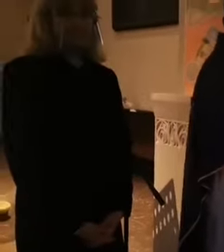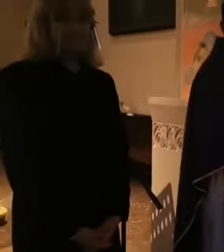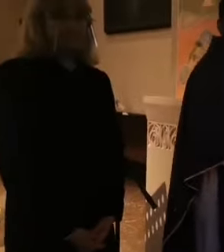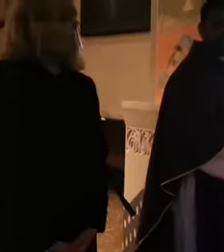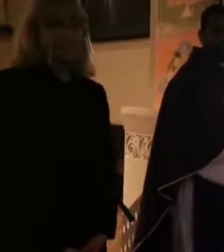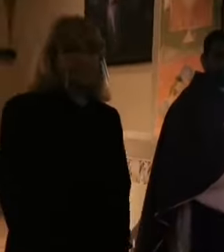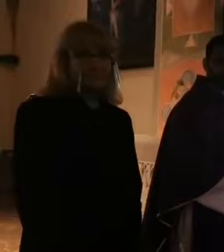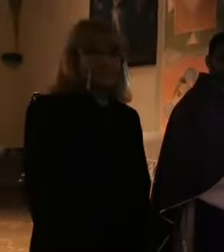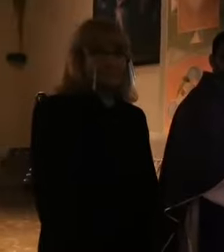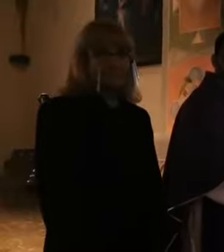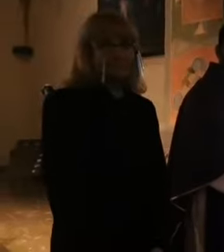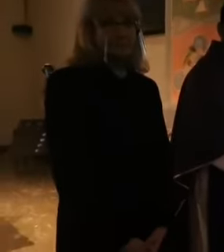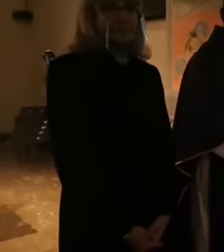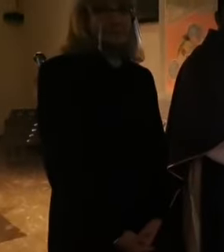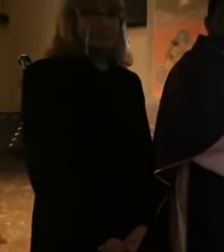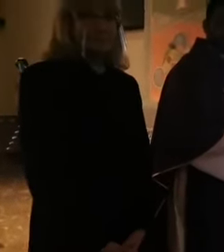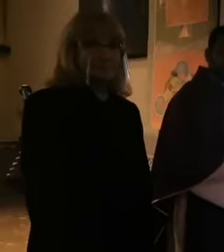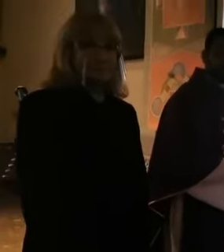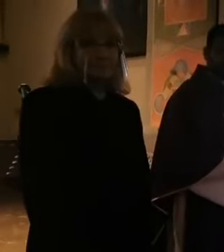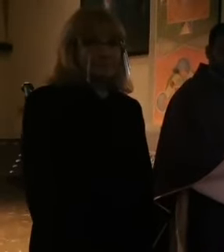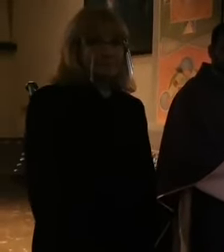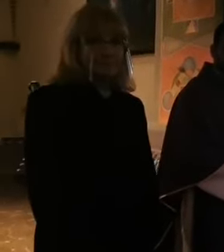musisz koło ojca.